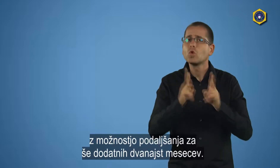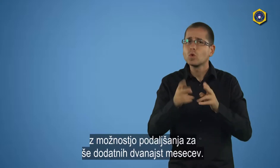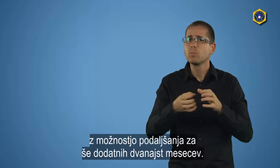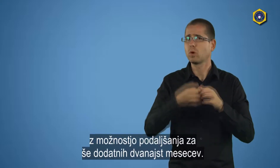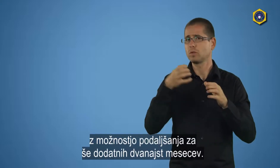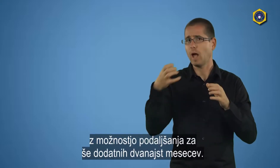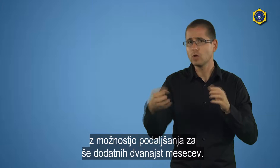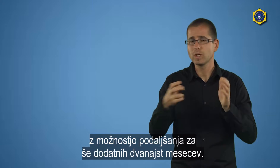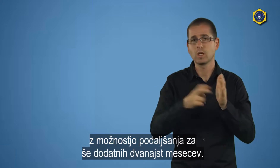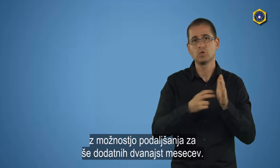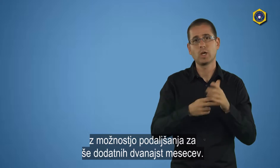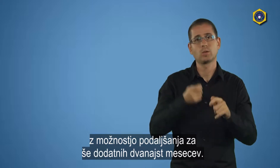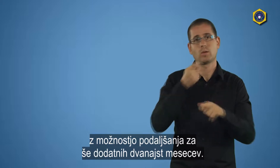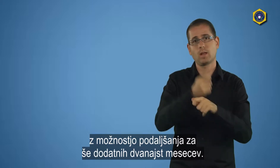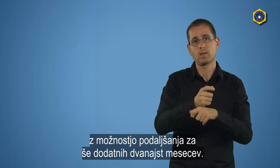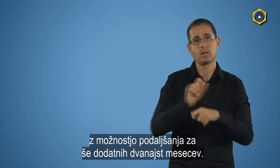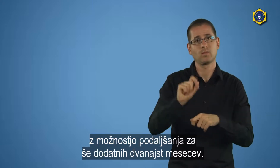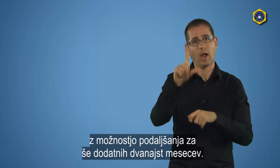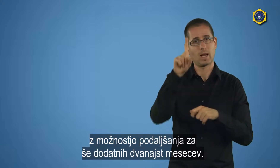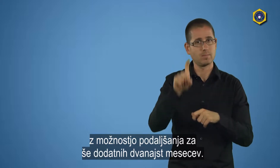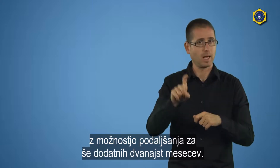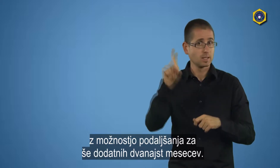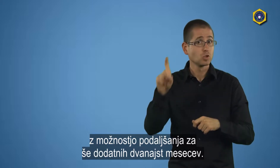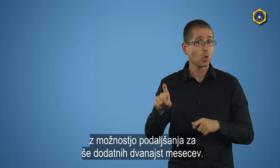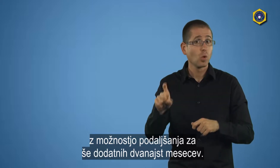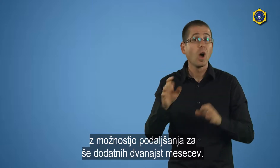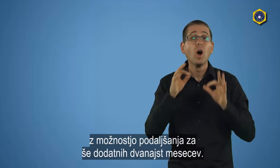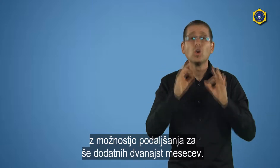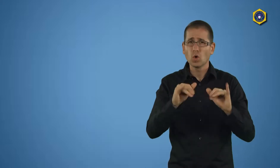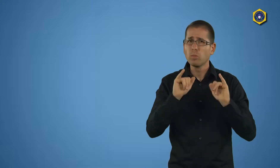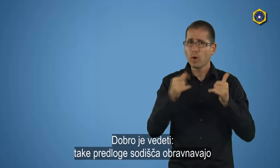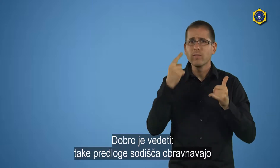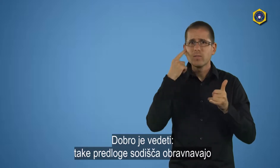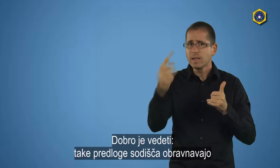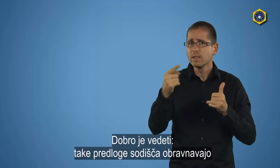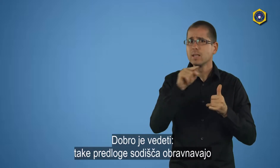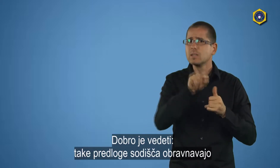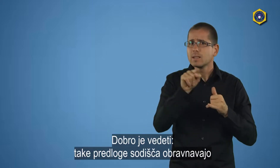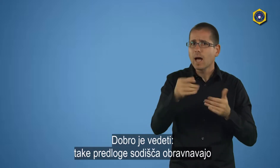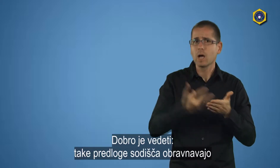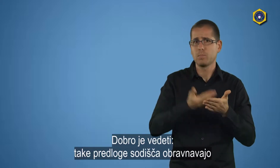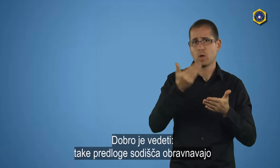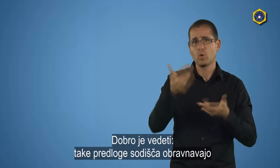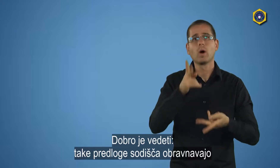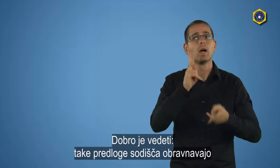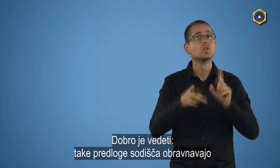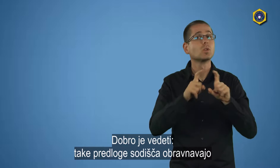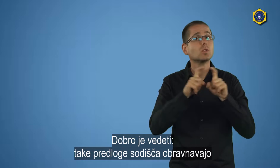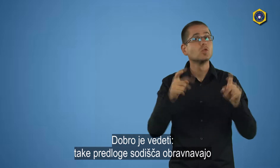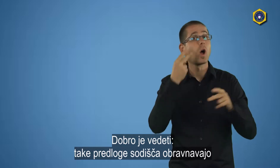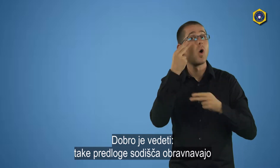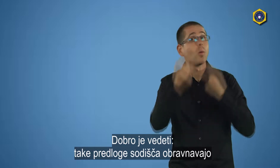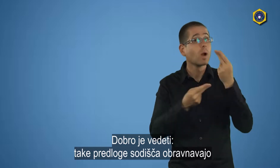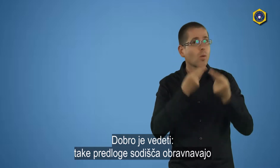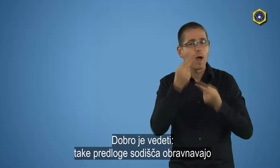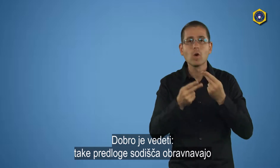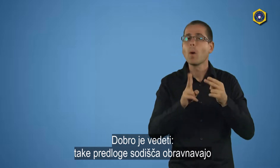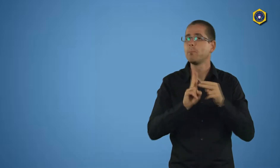podaljšanja za še dodatnih 12 mesecev. Dobro je vedeti, Take predloge sodišča obravnavajo